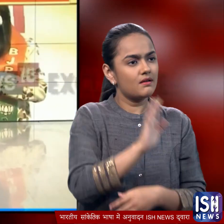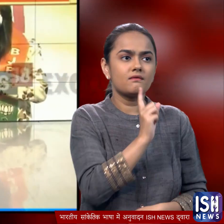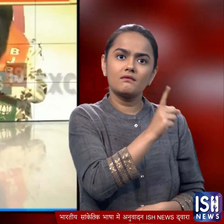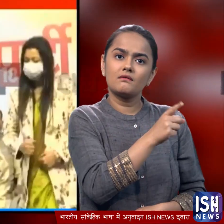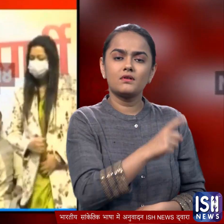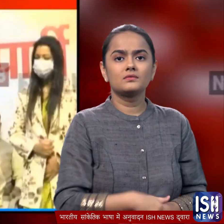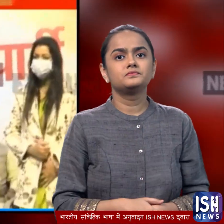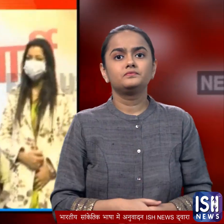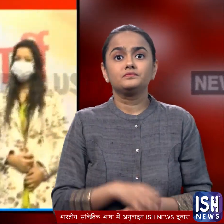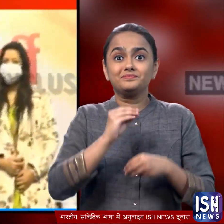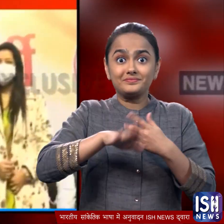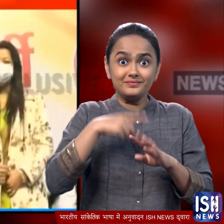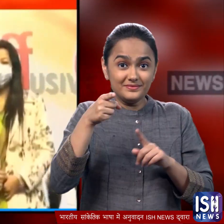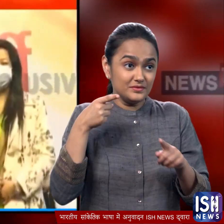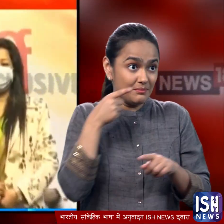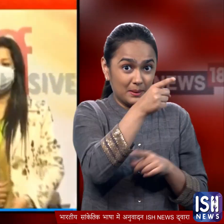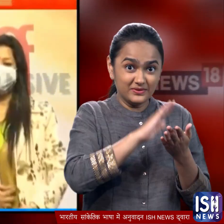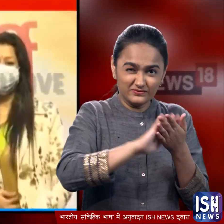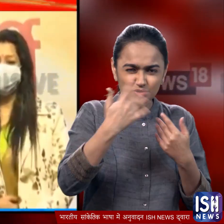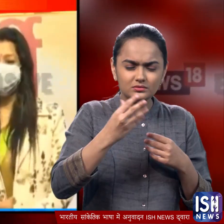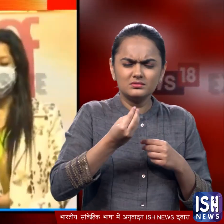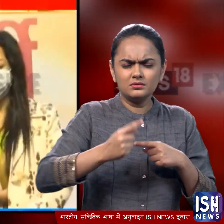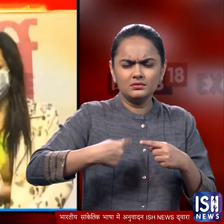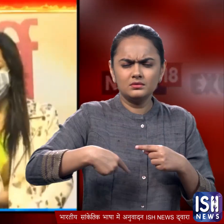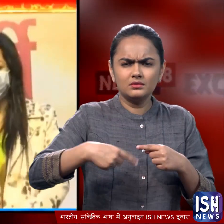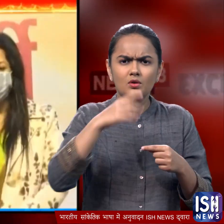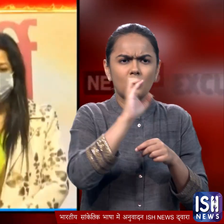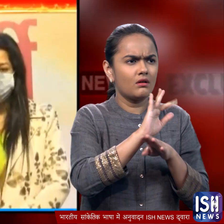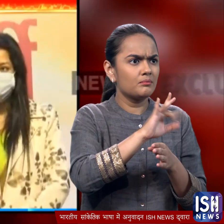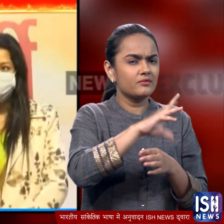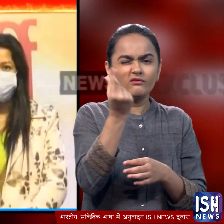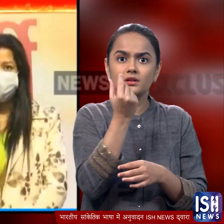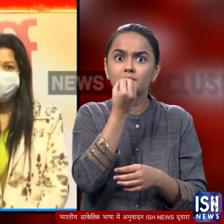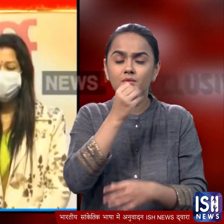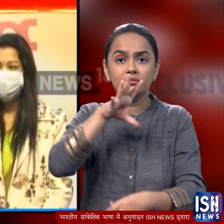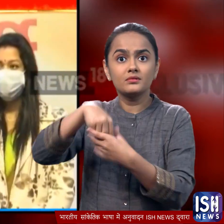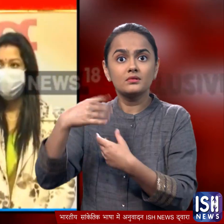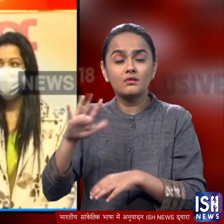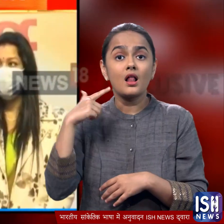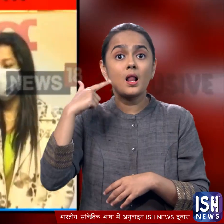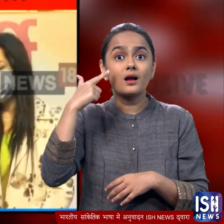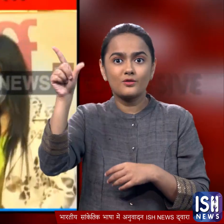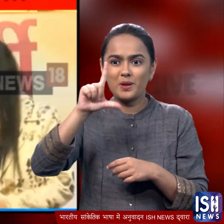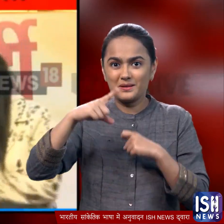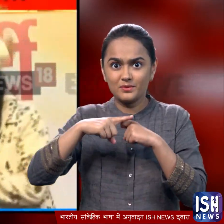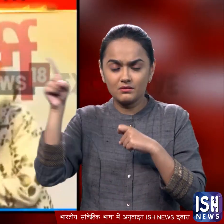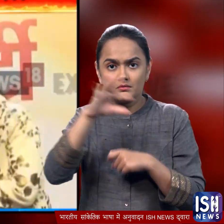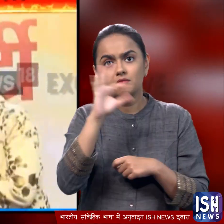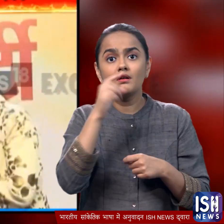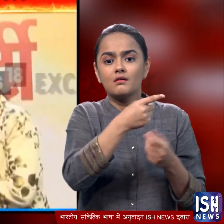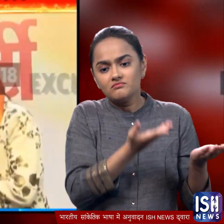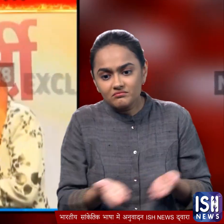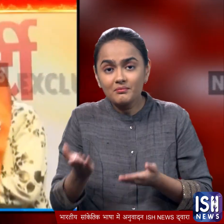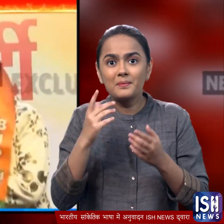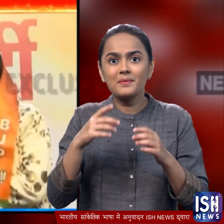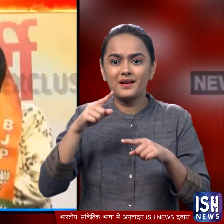था और ये आरोप लगाने के कुछ दिन बाद ही वो कांग्रेस छोड़कर बीजेपी का हिस्सा बन गई। लखनऊ में लक्ष्मीकांत वाजपेयी ने